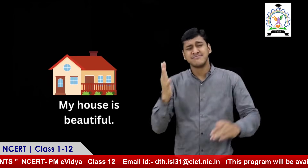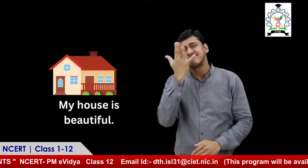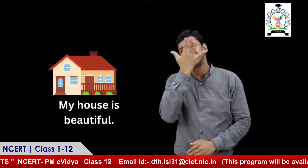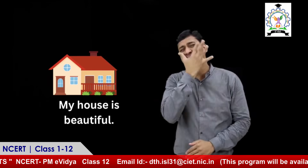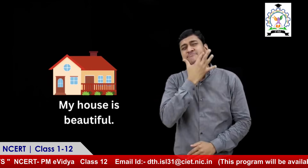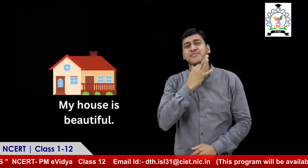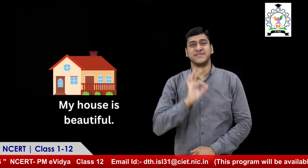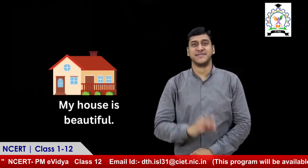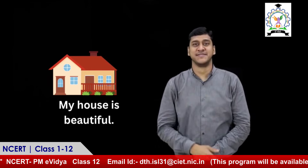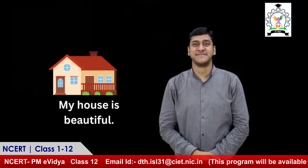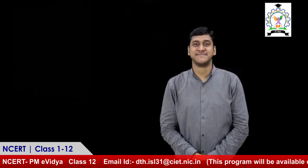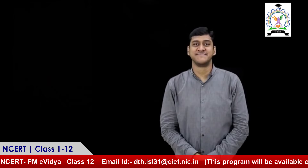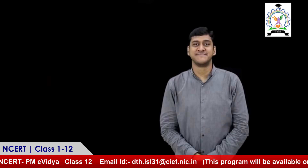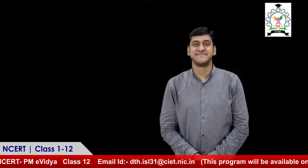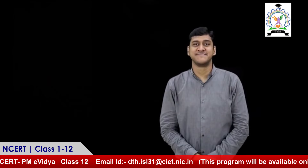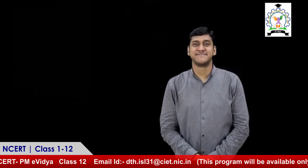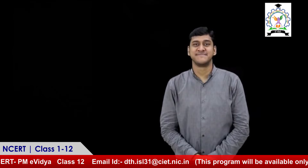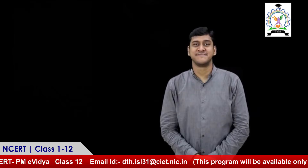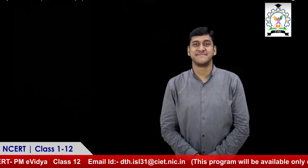मेरा घर सुंदर है।